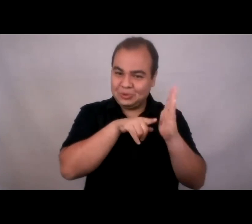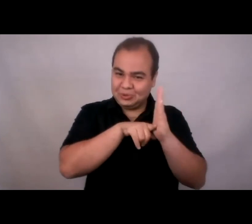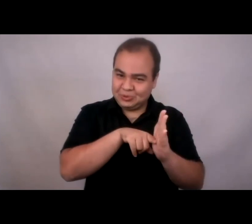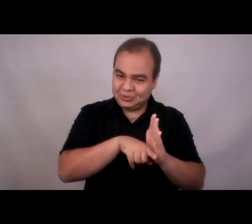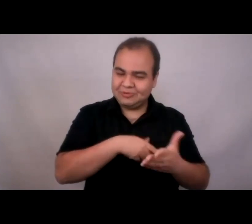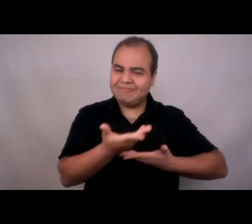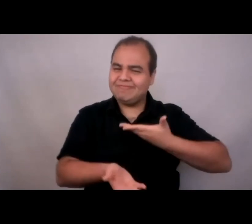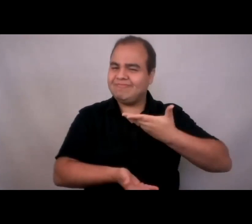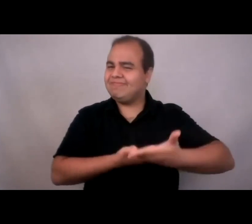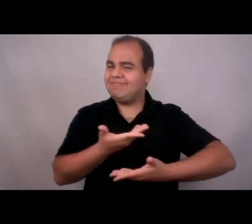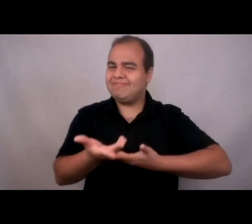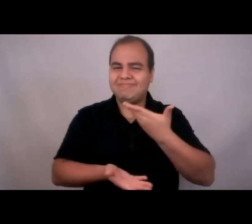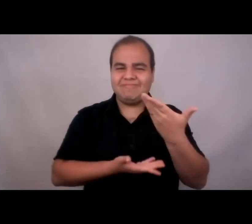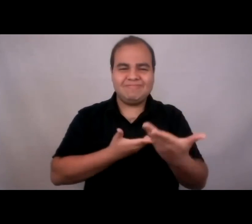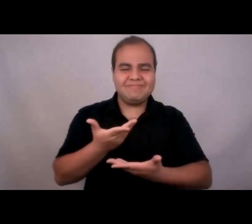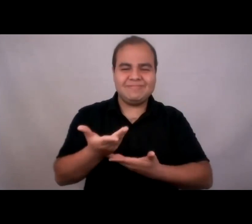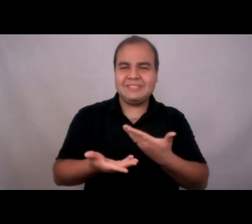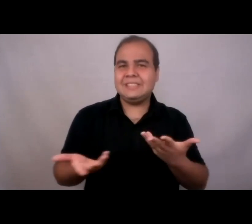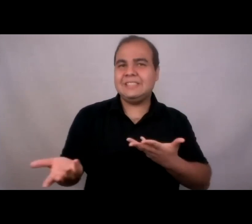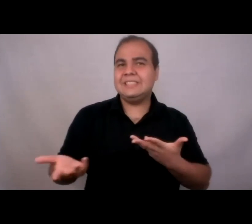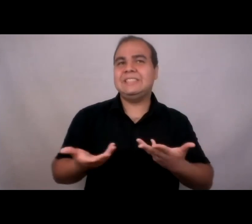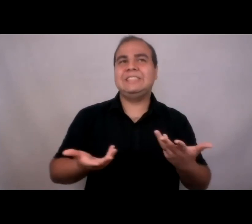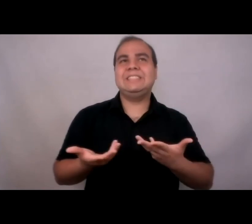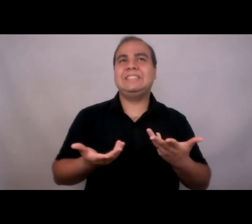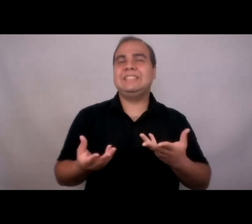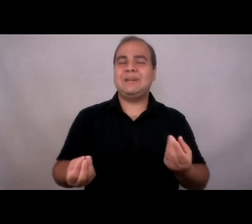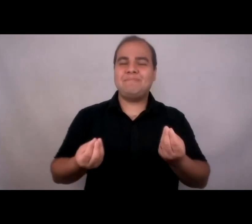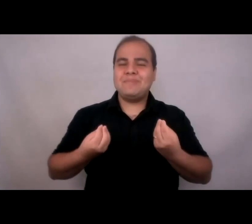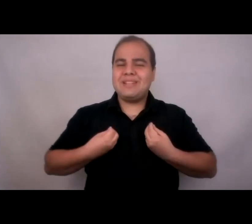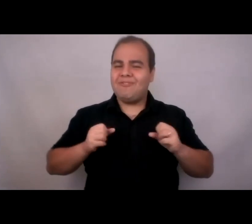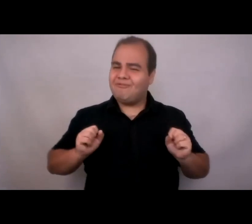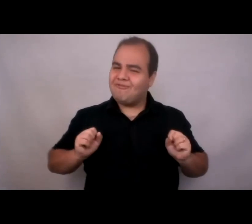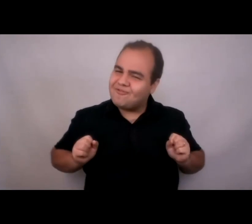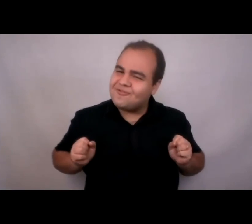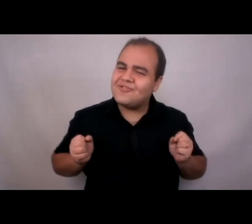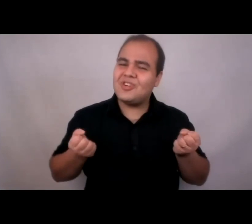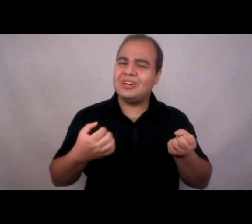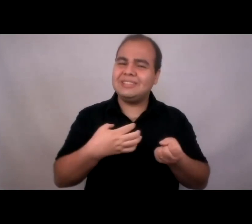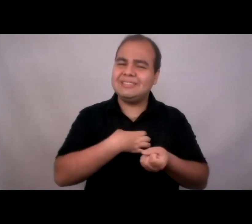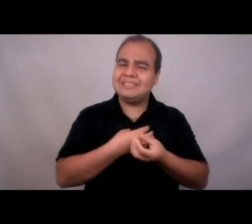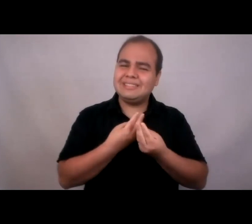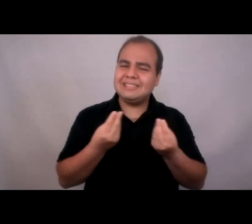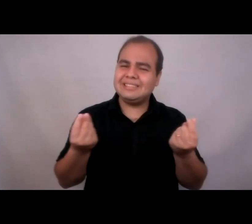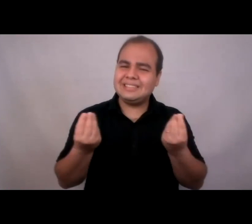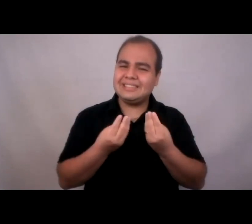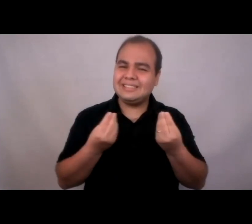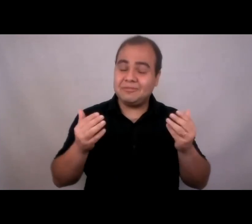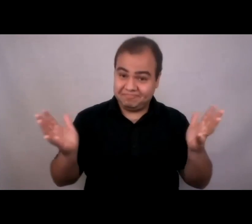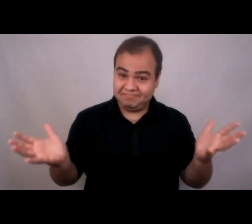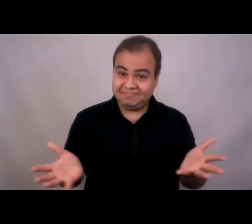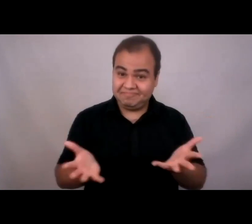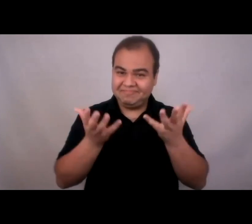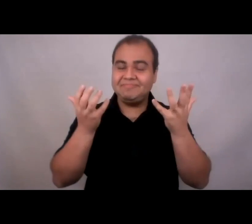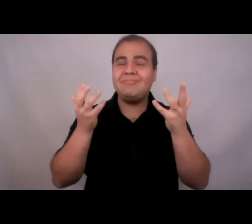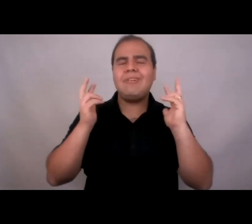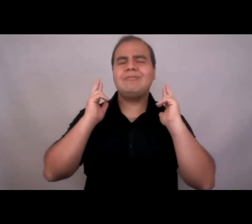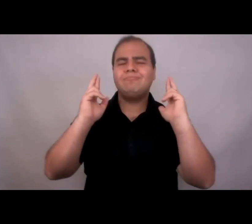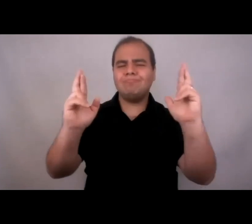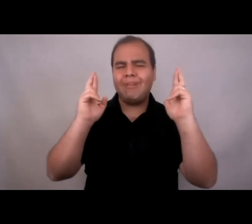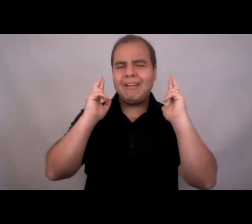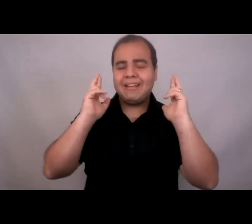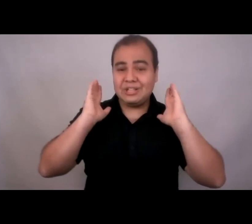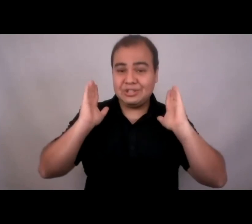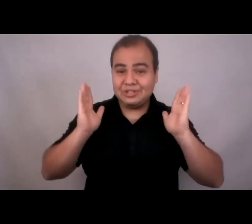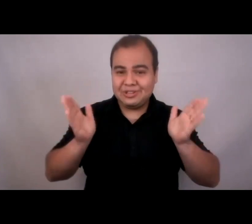colaborativa, me dá reforça aquela sensação de inspiração e de esperança que foi destacada